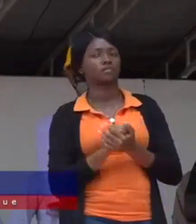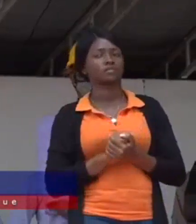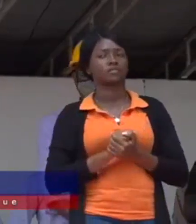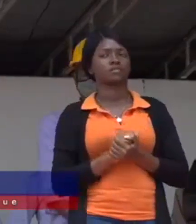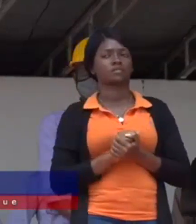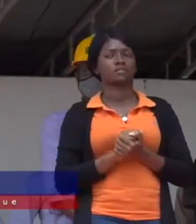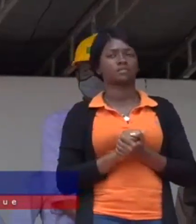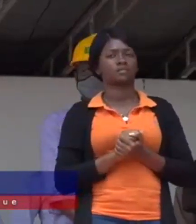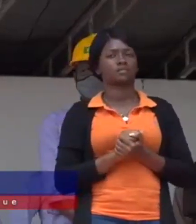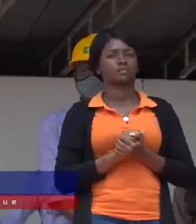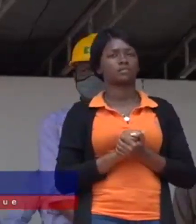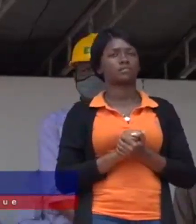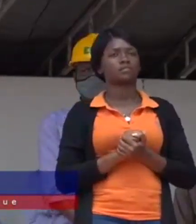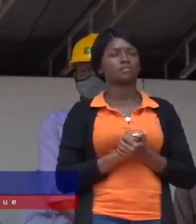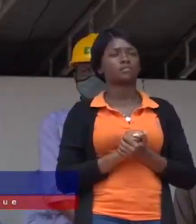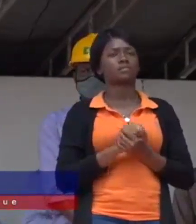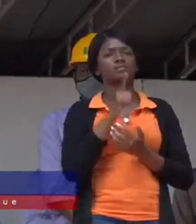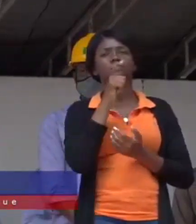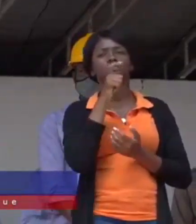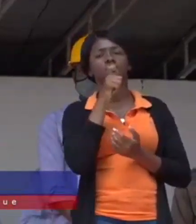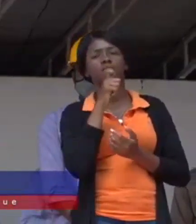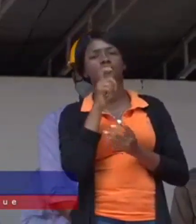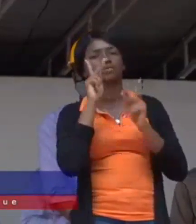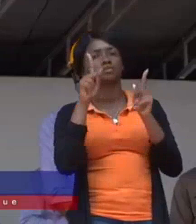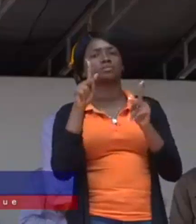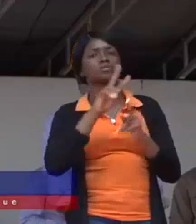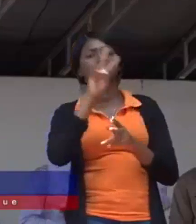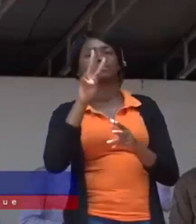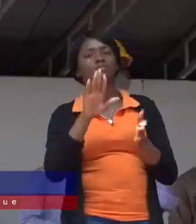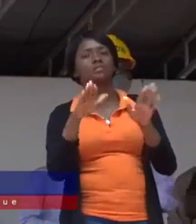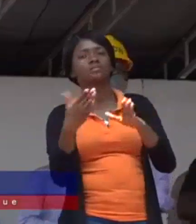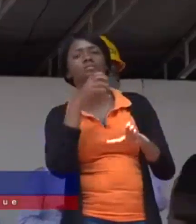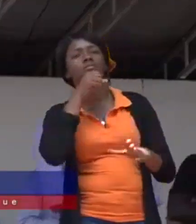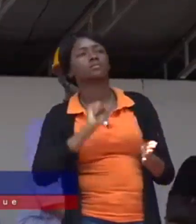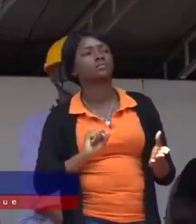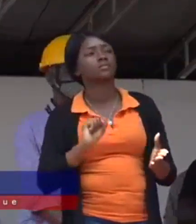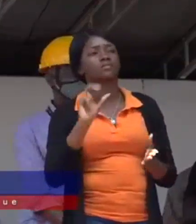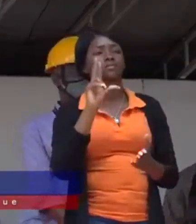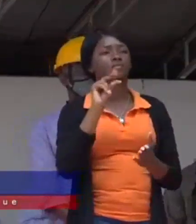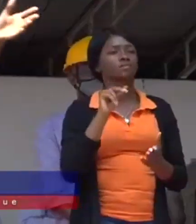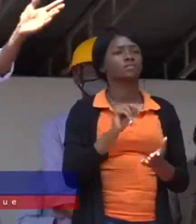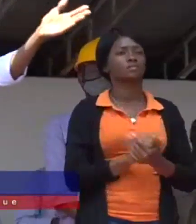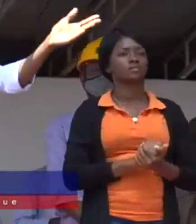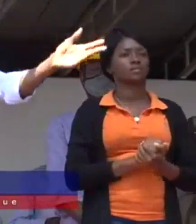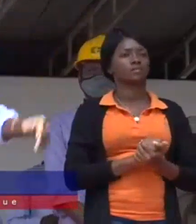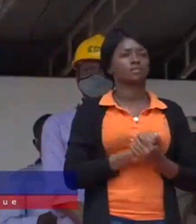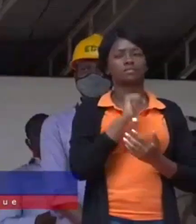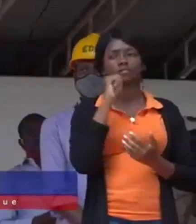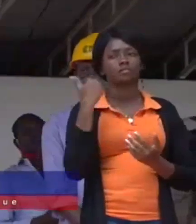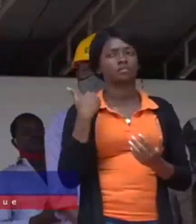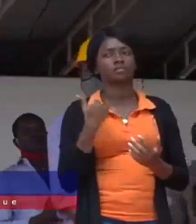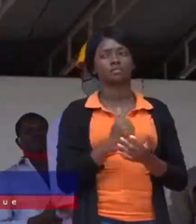coûte. Bon, j'aime. Bon, qui m'a dit nous, j'aime pas d'être mouille grand moun. Bon, moi, j'aime pas mouille grand moun. J'aime garçon, j'aime. Si nous prenons, dis comment nous relèves.